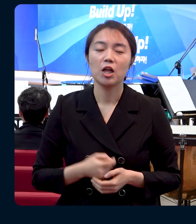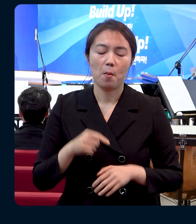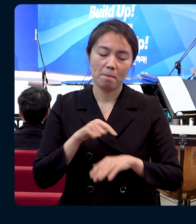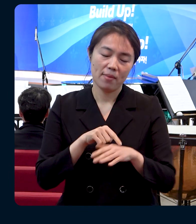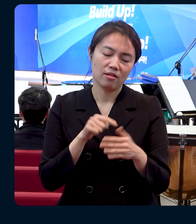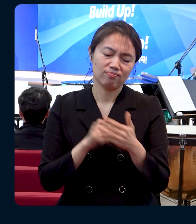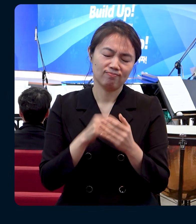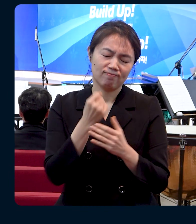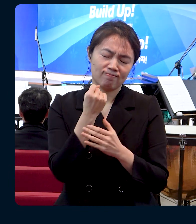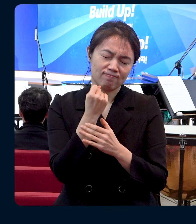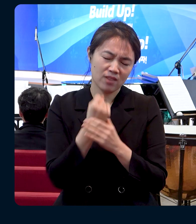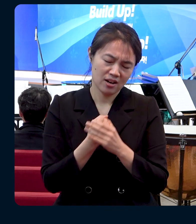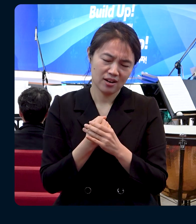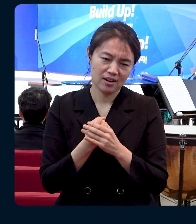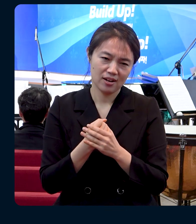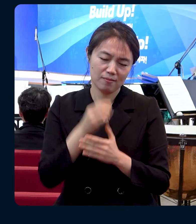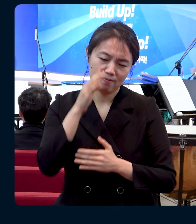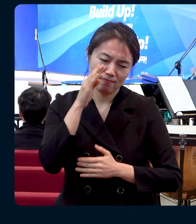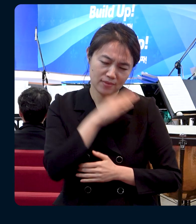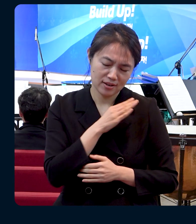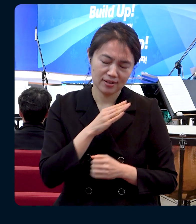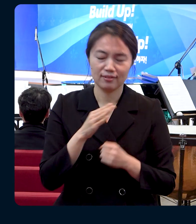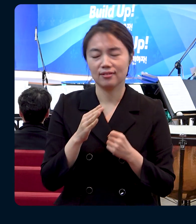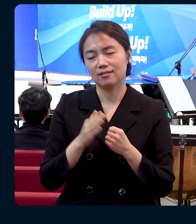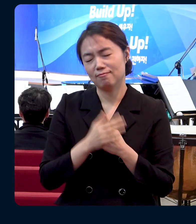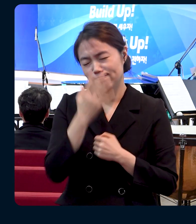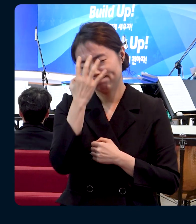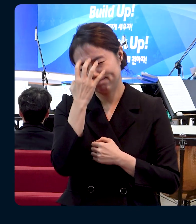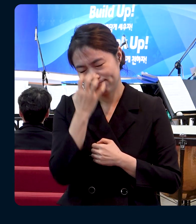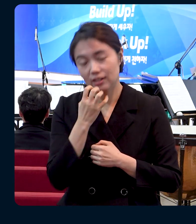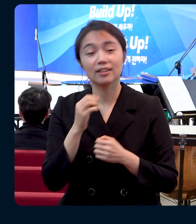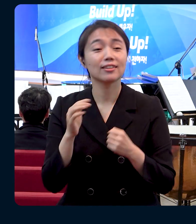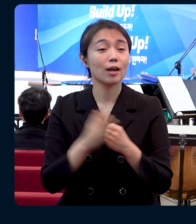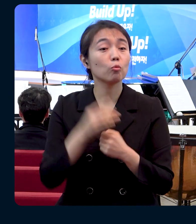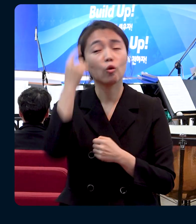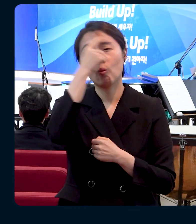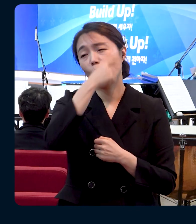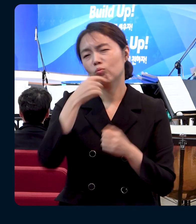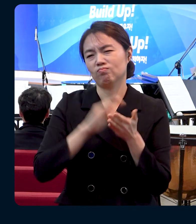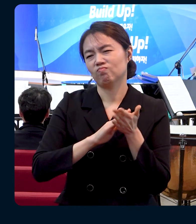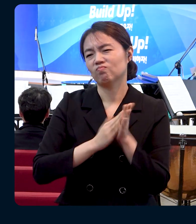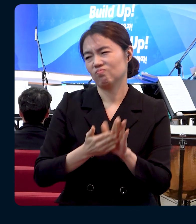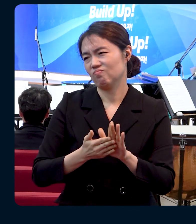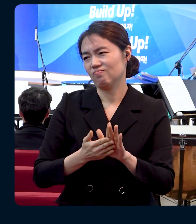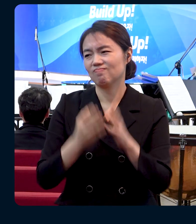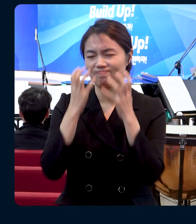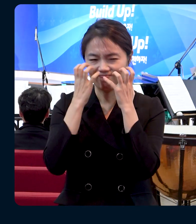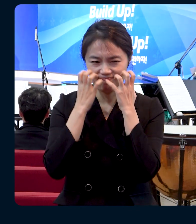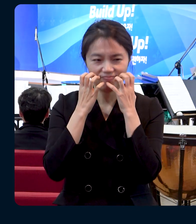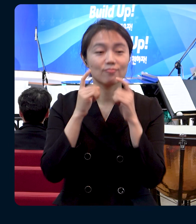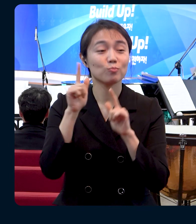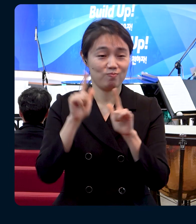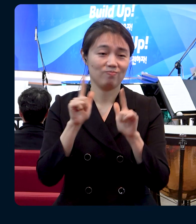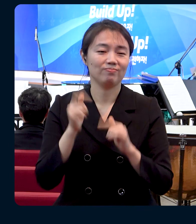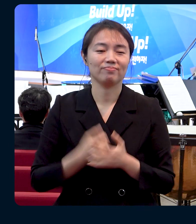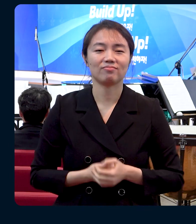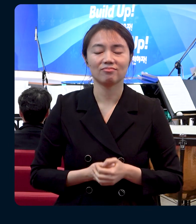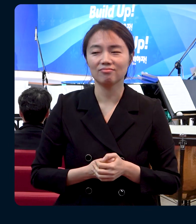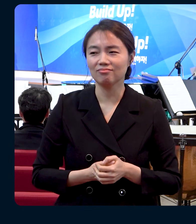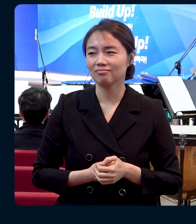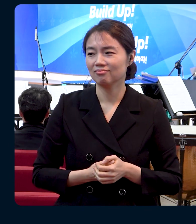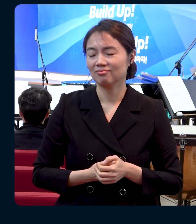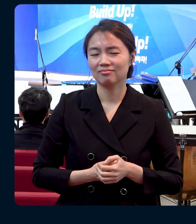피폐해져서 그런 모습으로 나타나는 것이다. 뭐 다들 다녀오는 군대인데 뭐 이렇게 유난을 떠느냐 할지